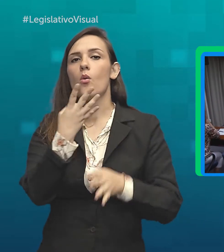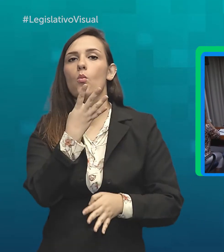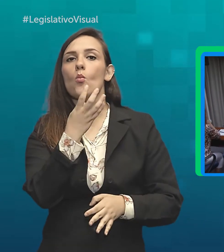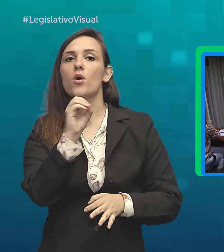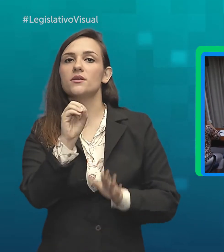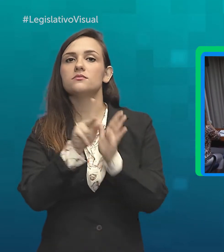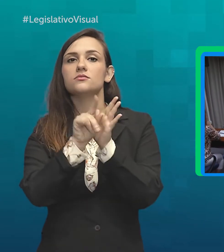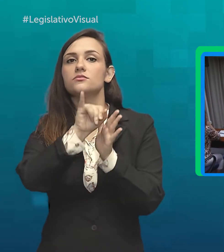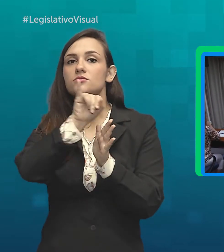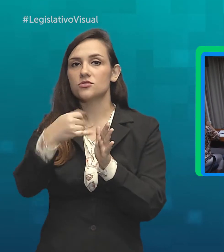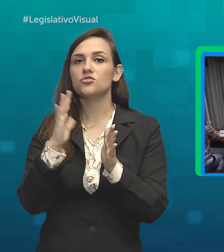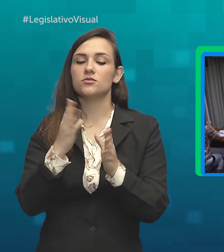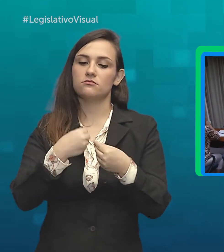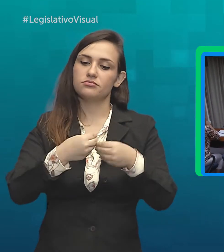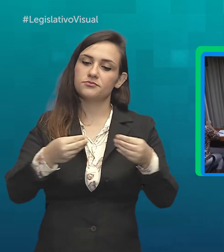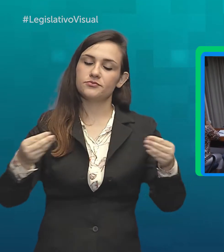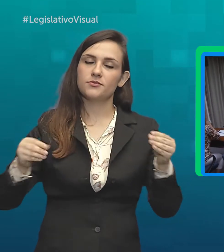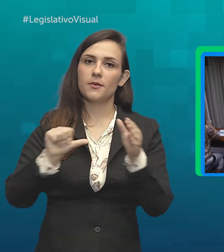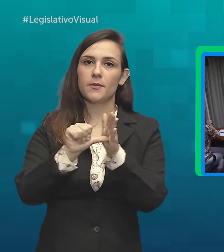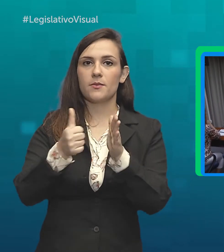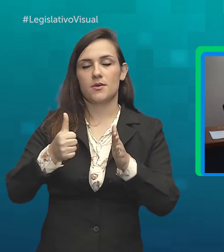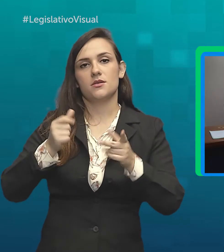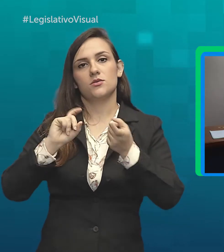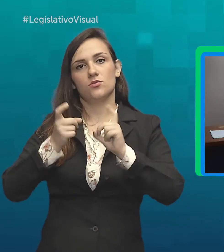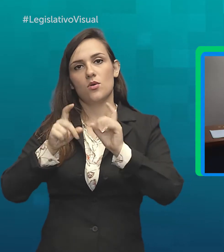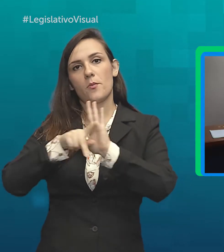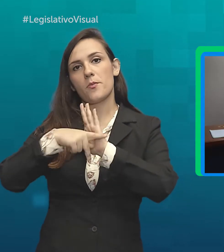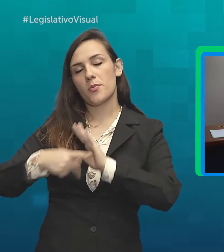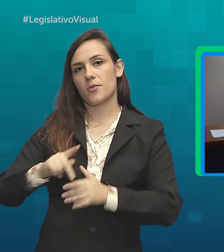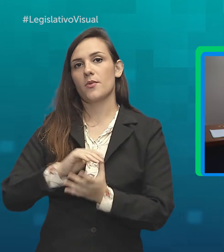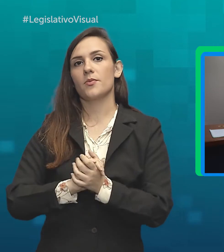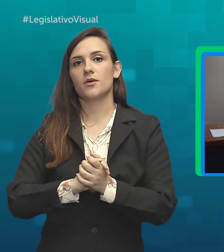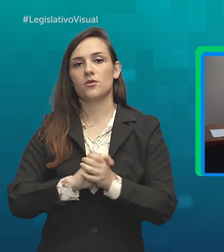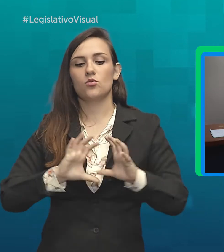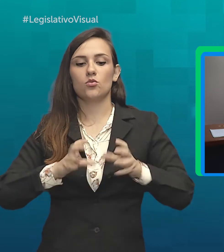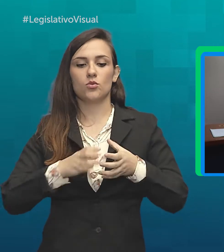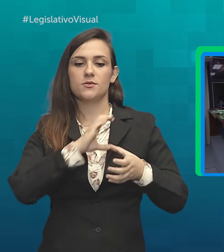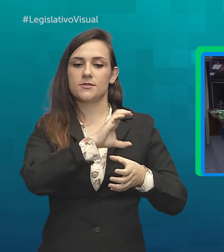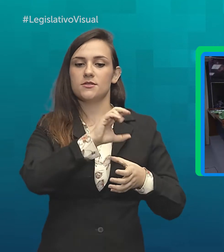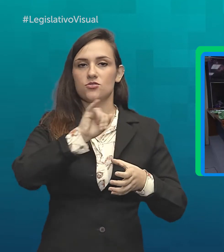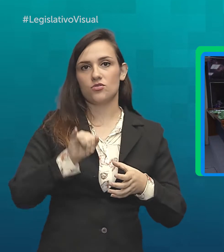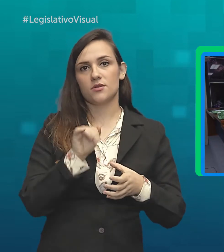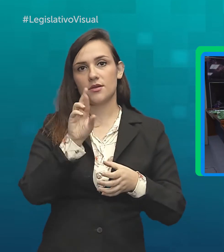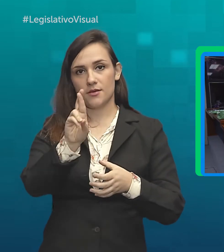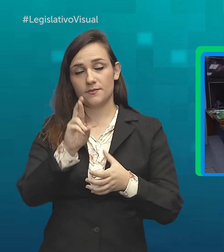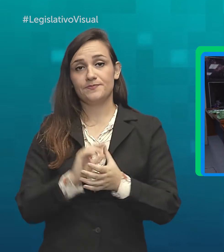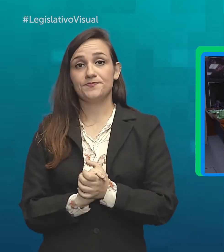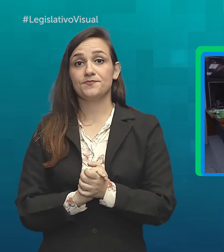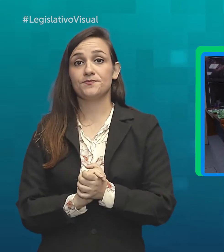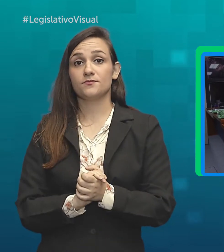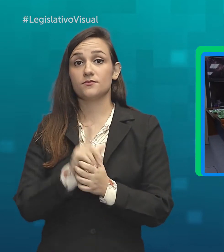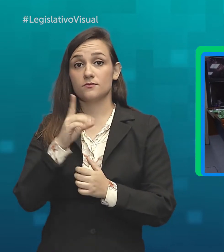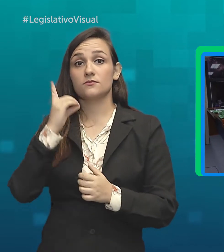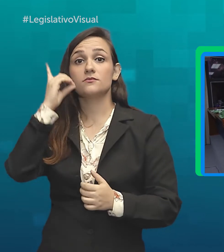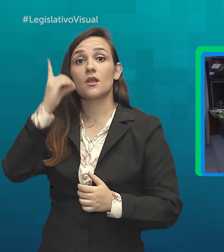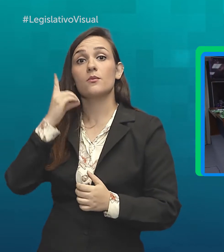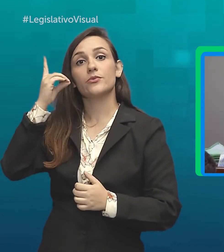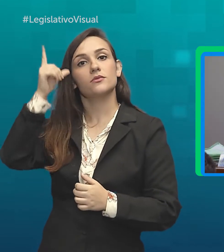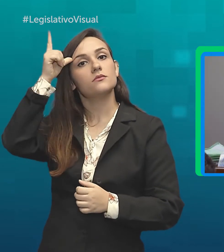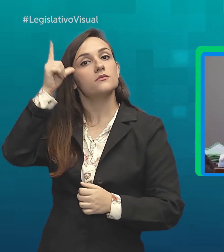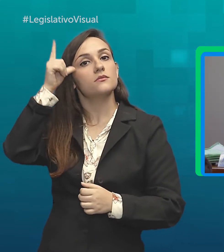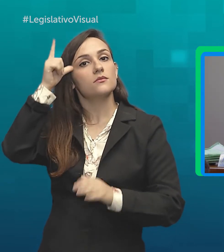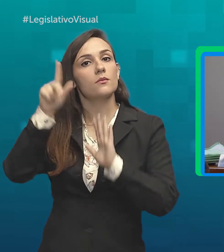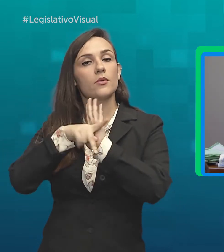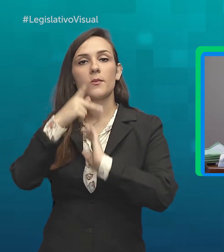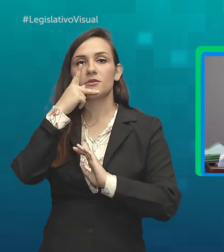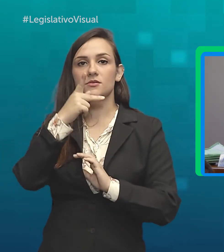Mais de 40 projetos foram distribuídos durante a primeira reunião de trabalho da nova composição da CCJR.